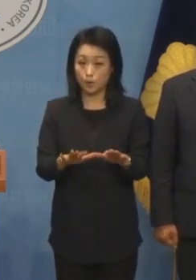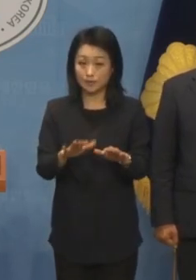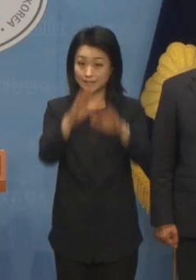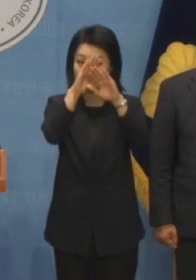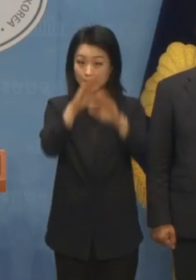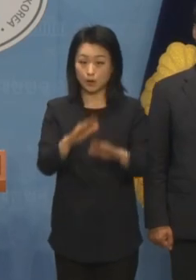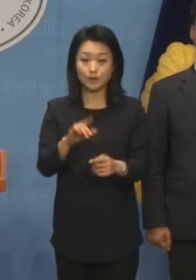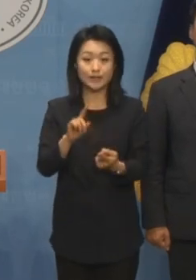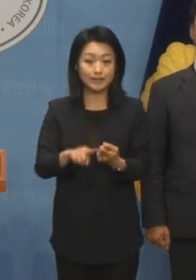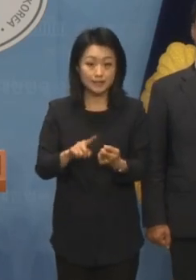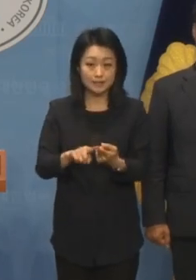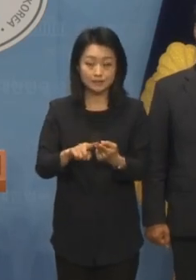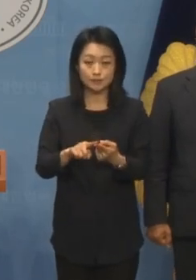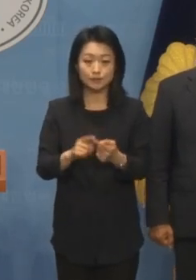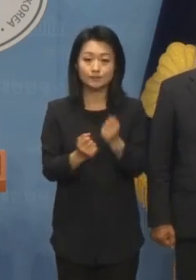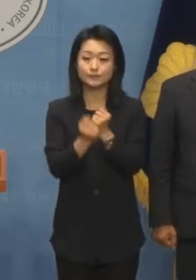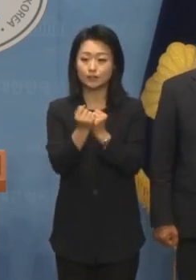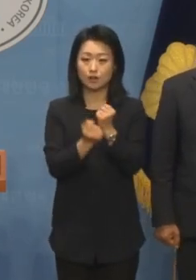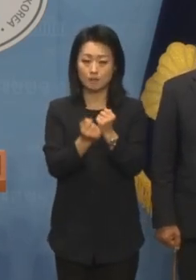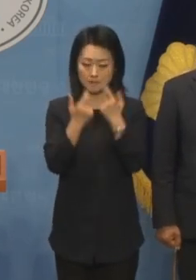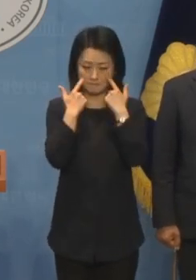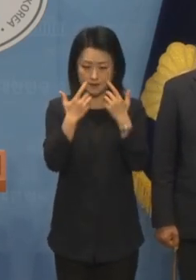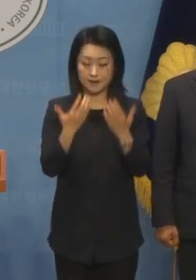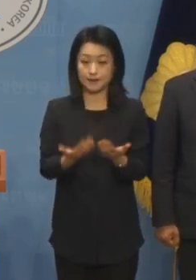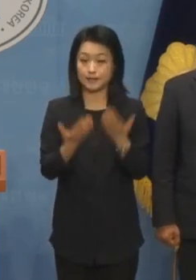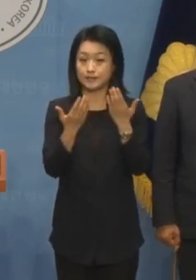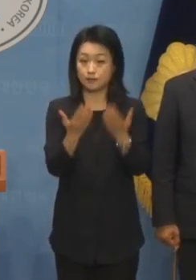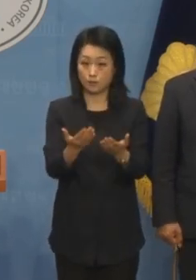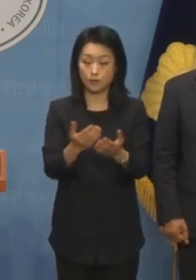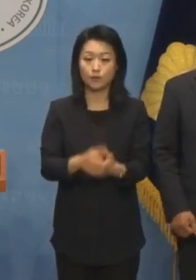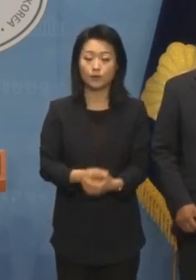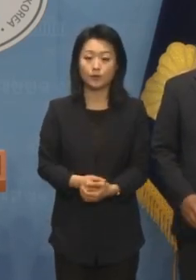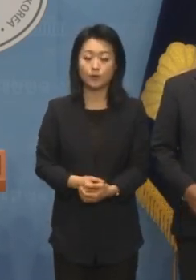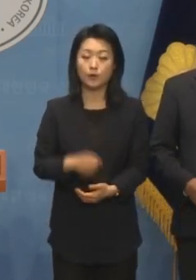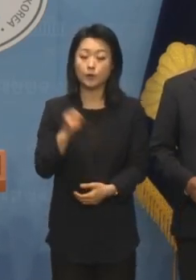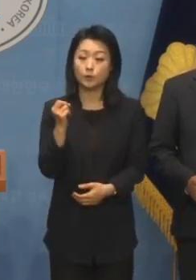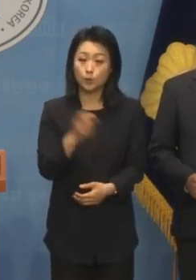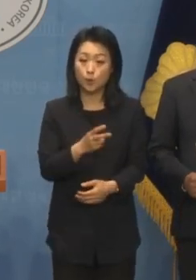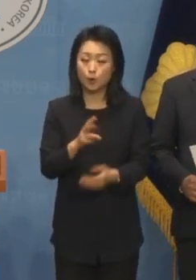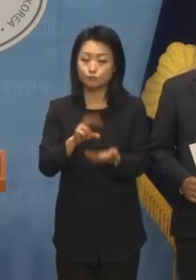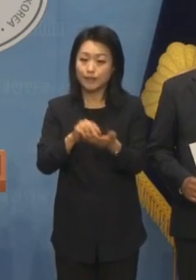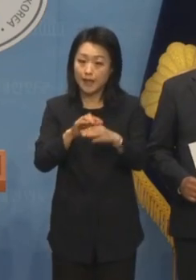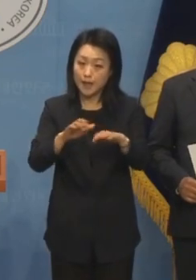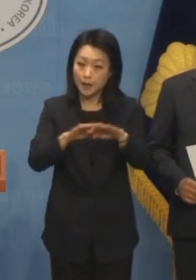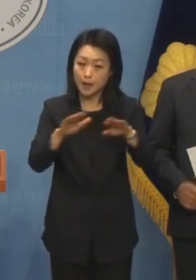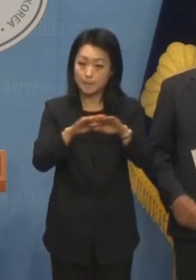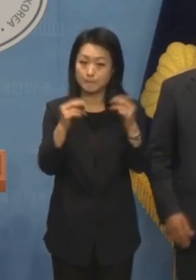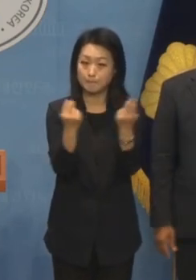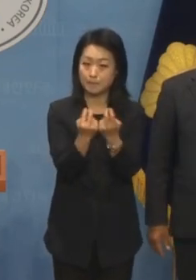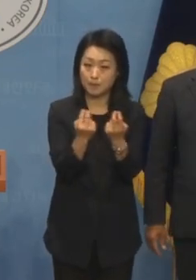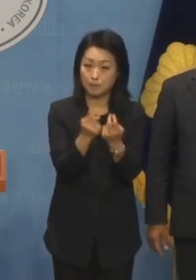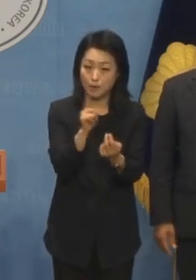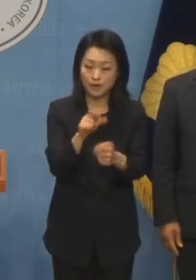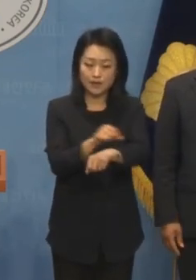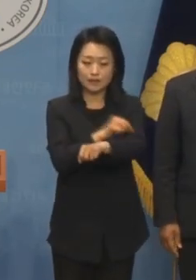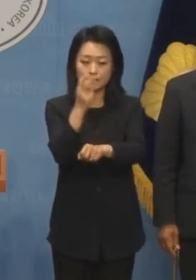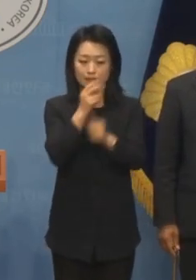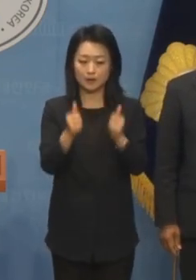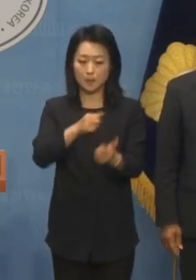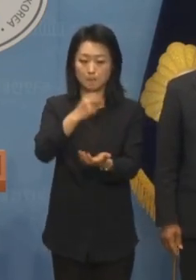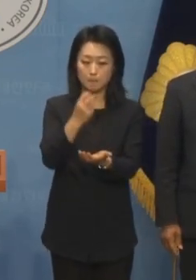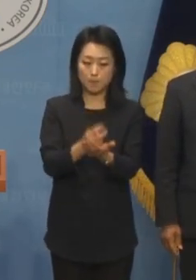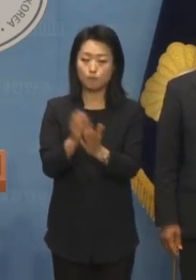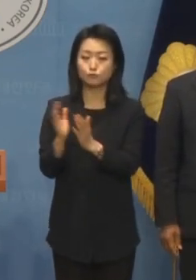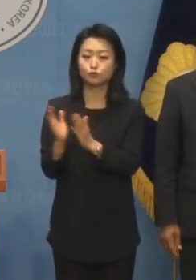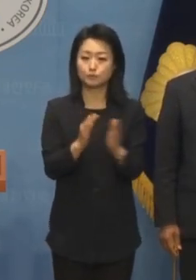저희 특별대책단의 입장을 밝히고, 그 대응 방안의 하나로 특검법을